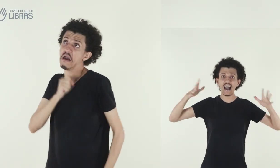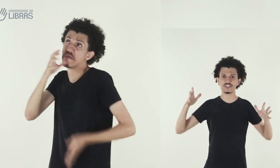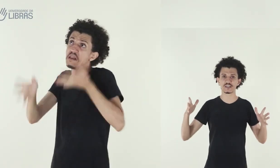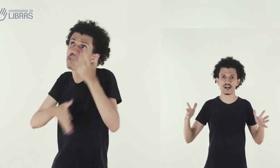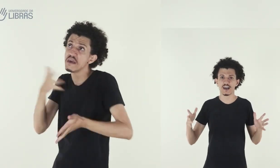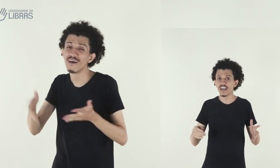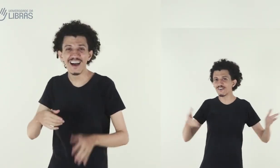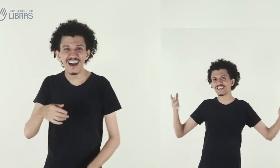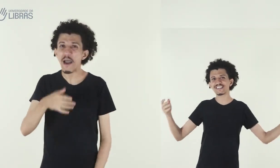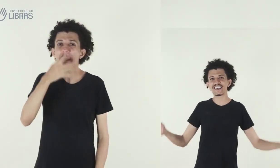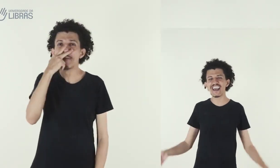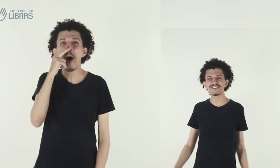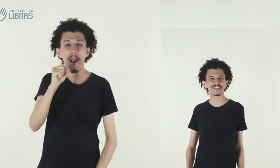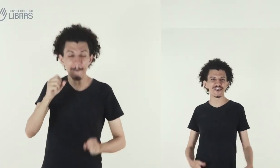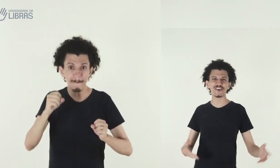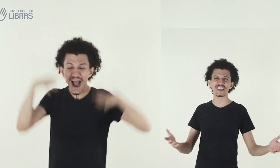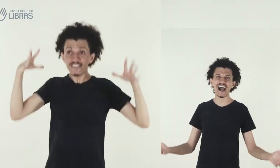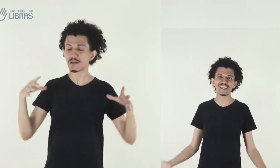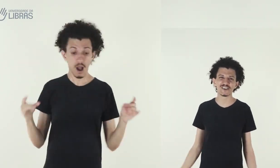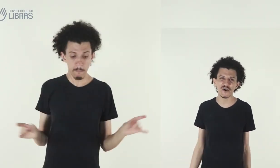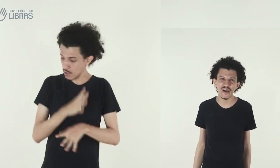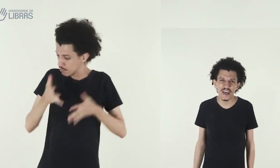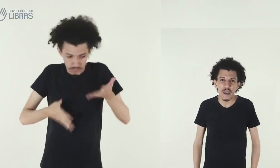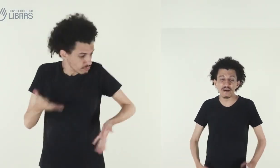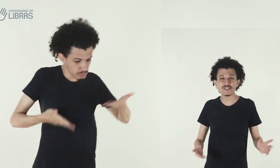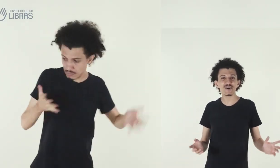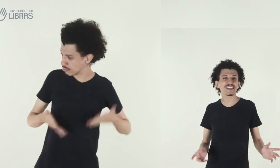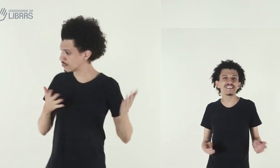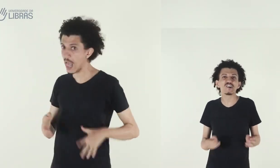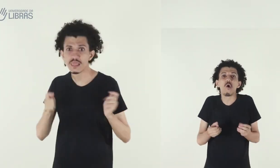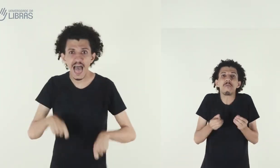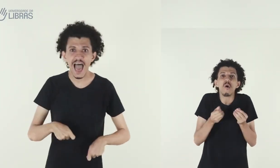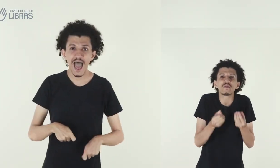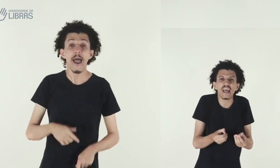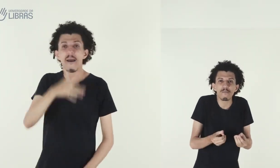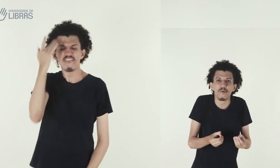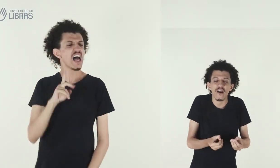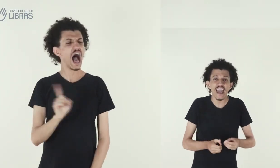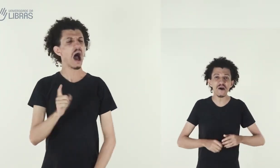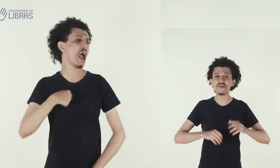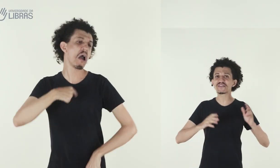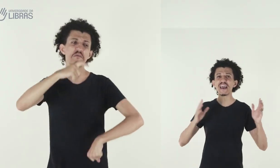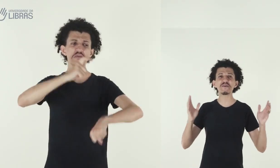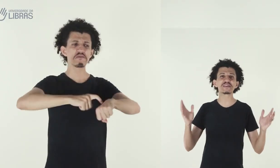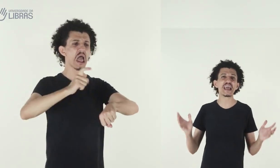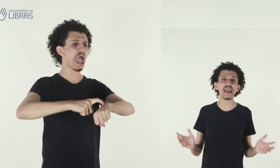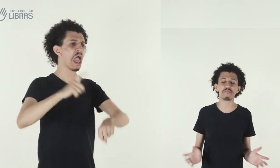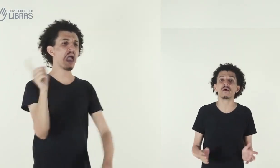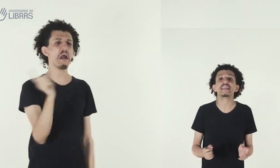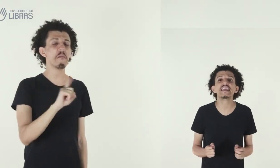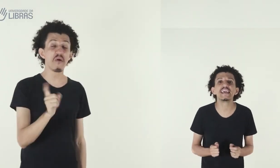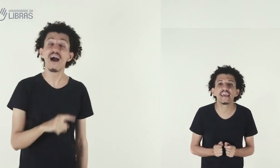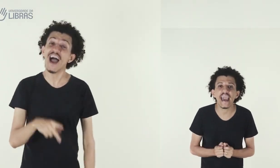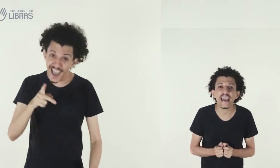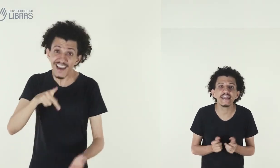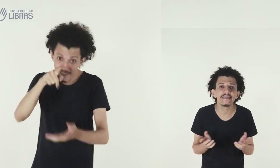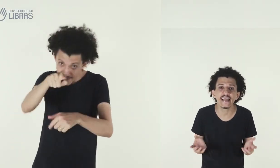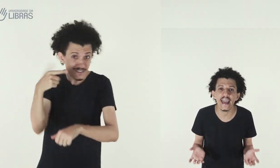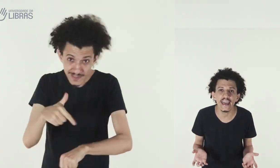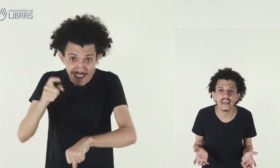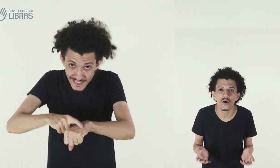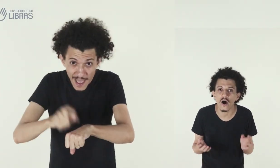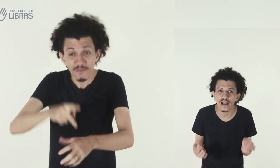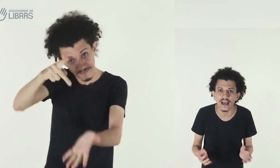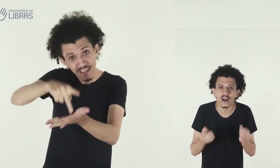uma mágica e no dia seguinte o sonho se realizou. Pessoas assim culpam o tempo. Eu não tenho tempo.